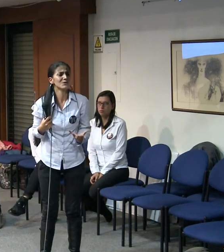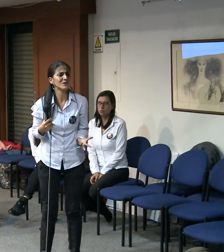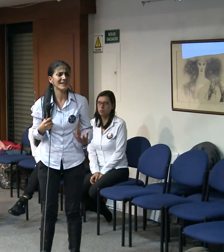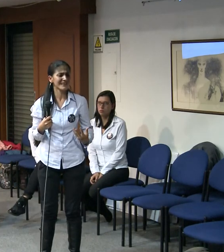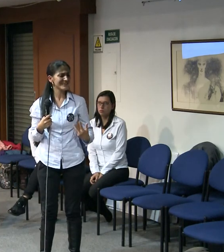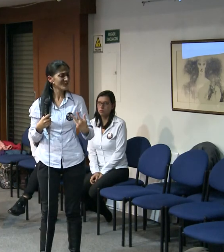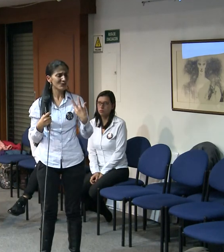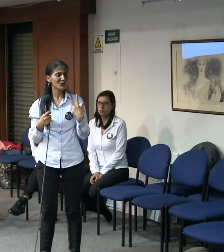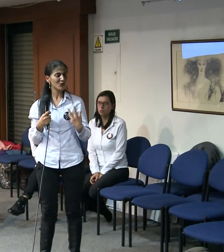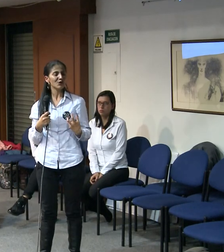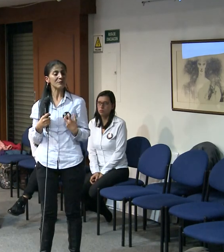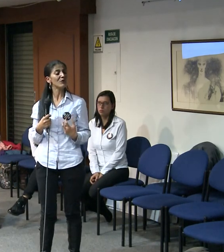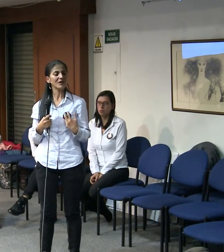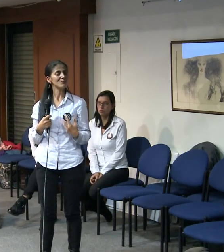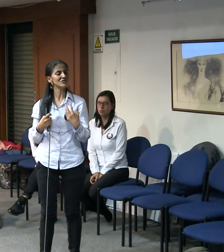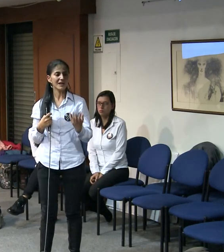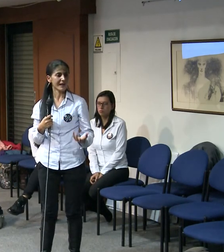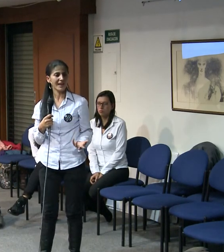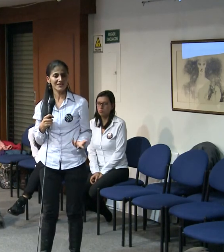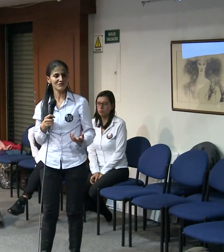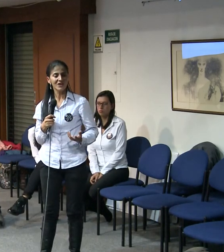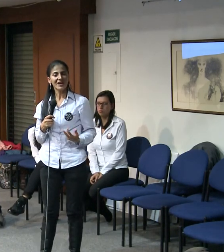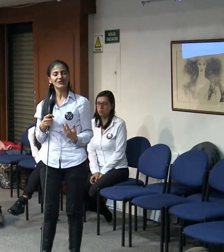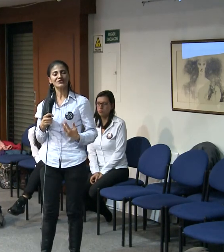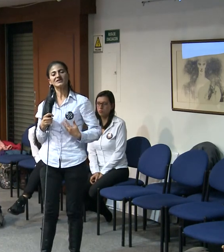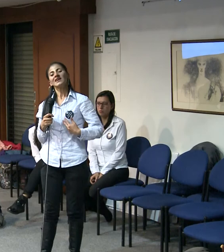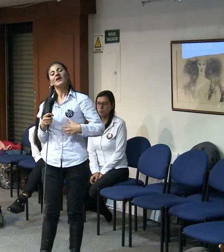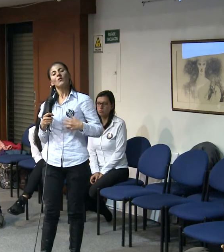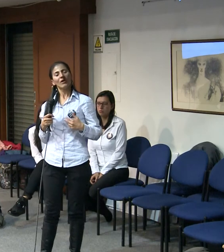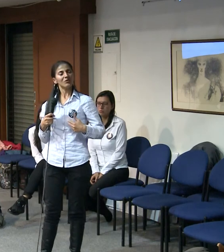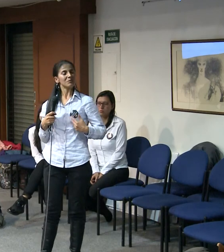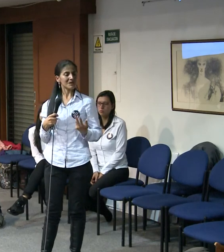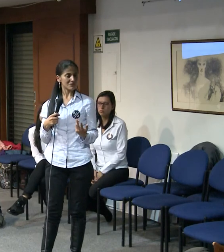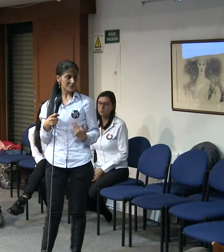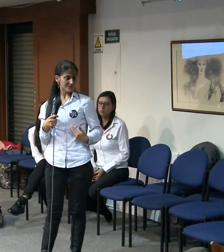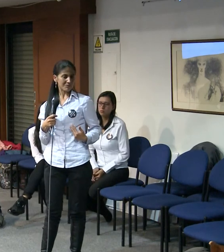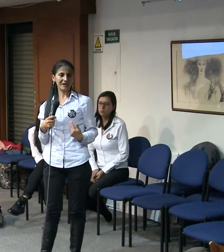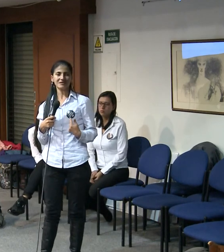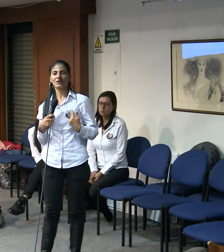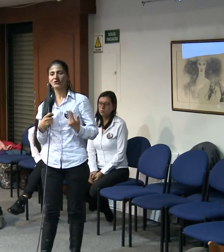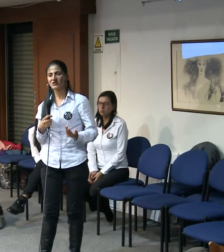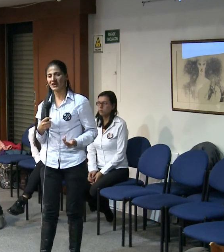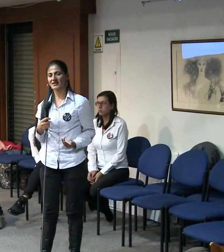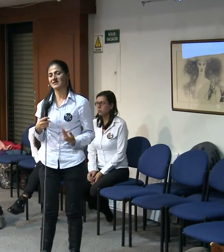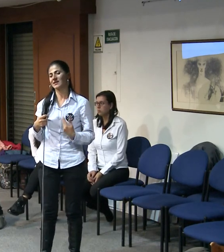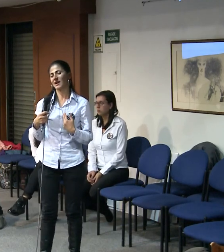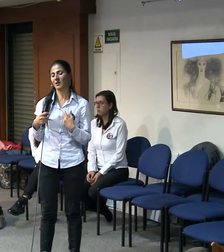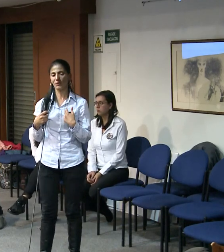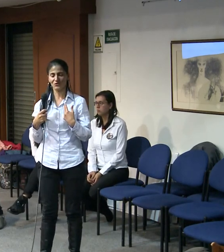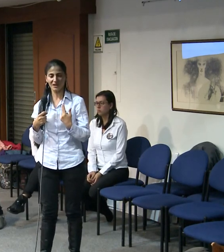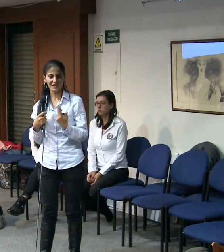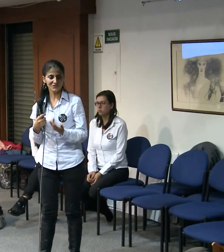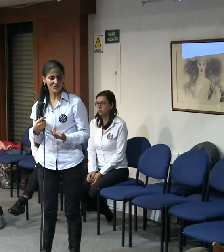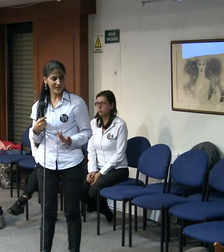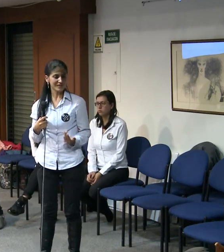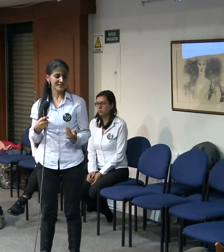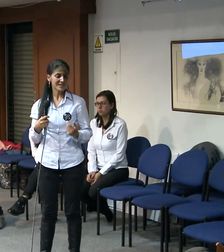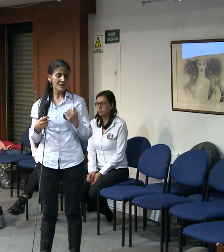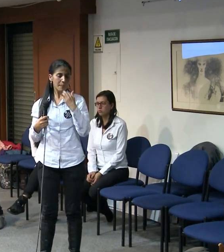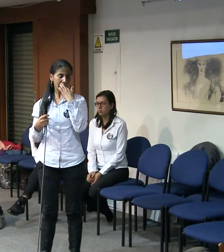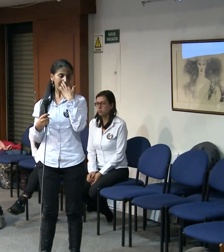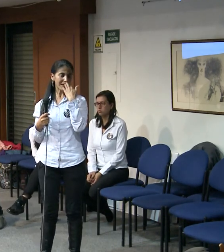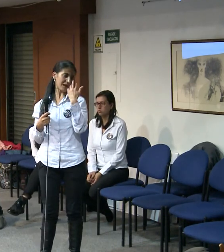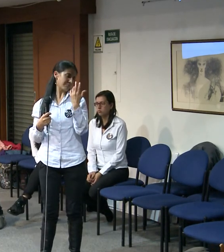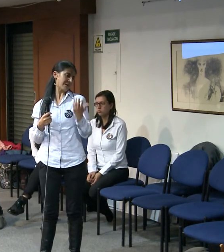la inseguridad, no le podíamos llegar a ellos. Entonces cuando empezamos como también a ser conscientes, tener el apoyo de las